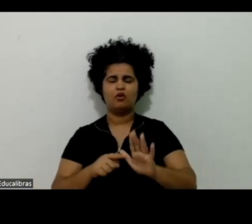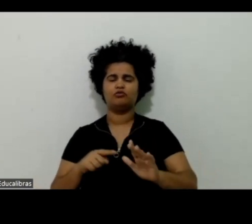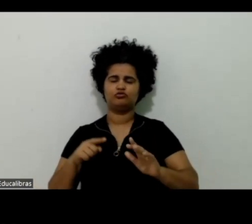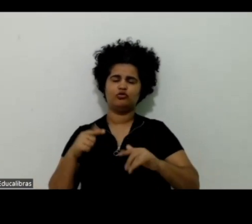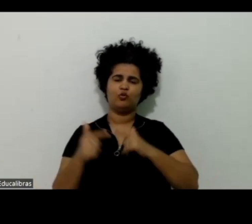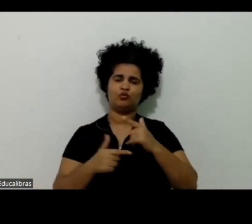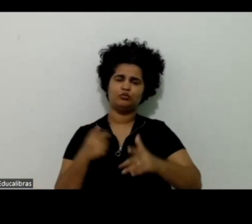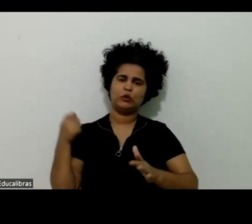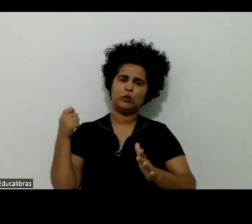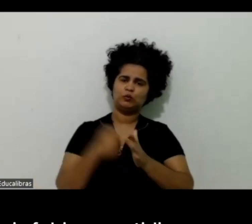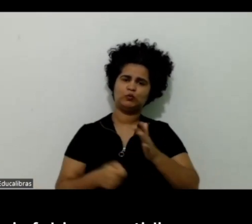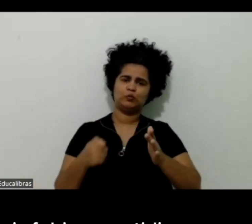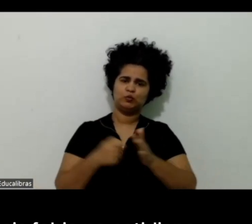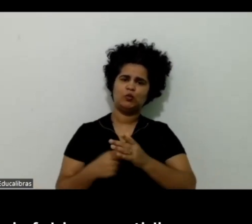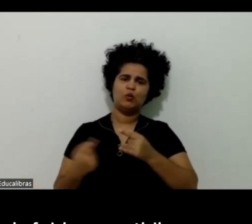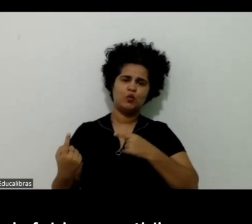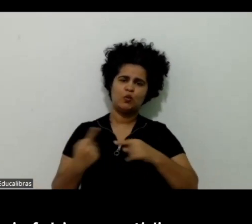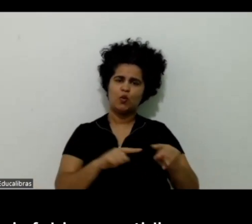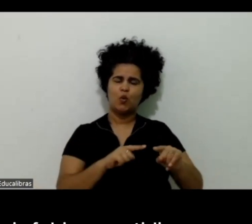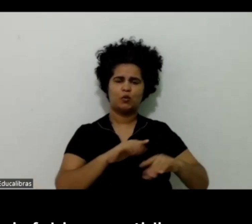o antissexismo, a